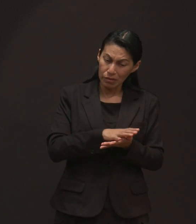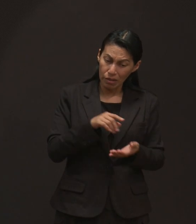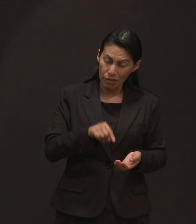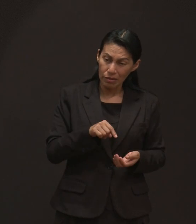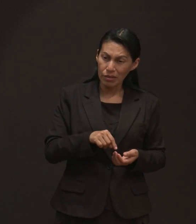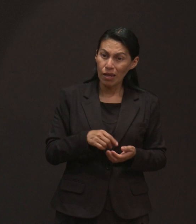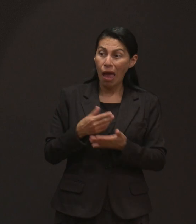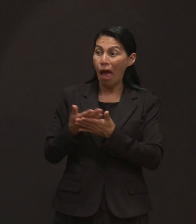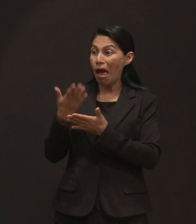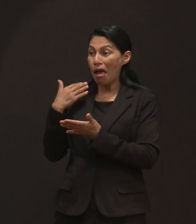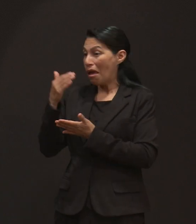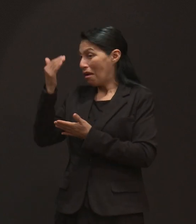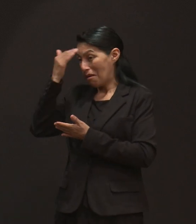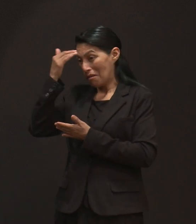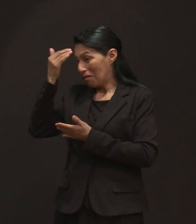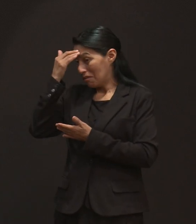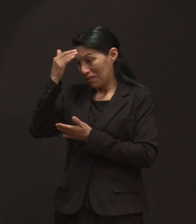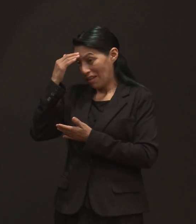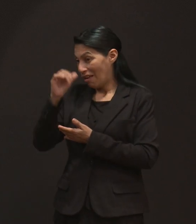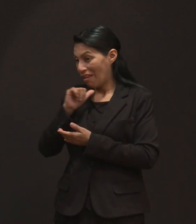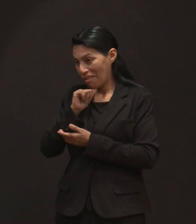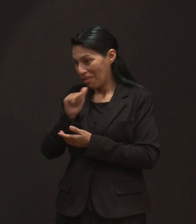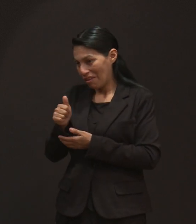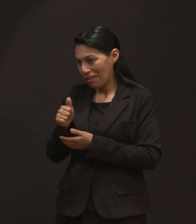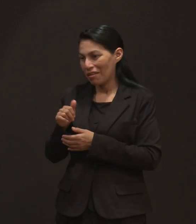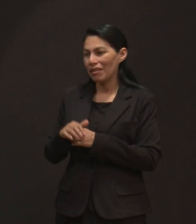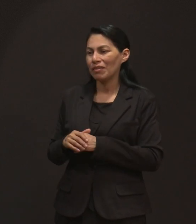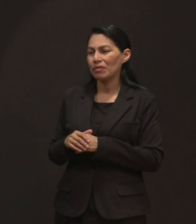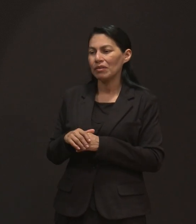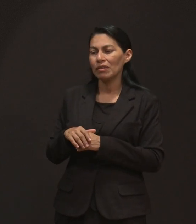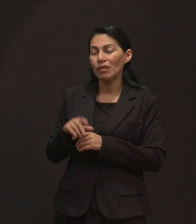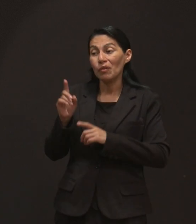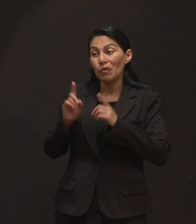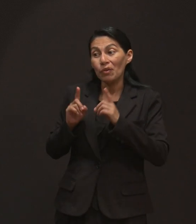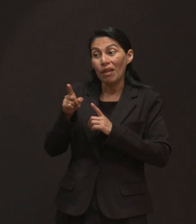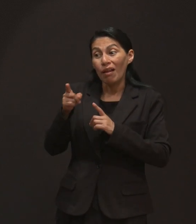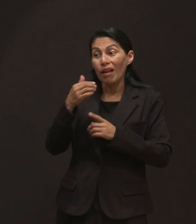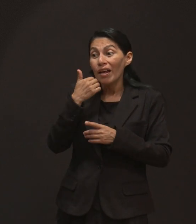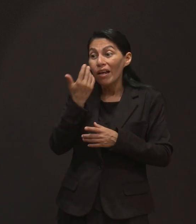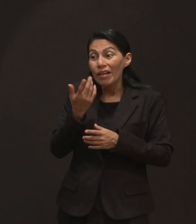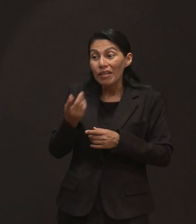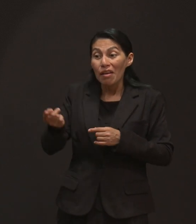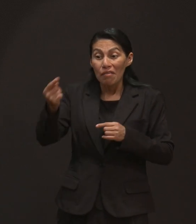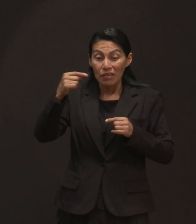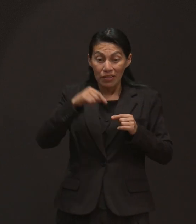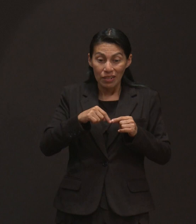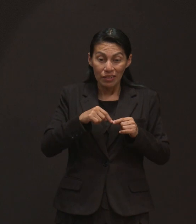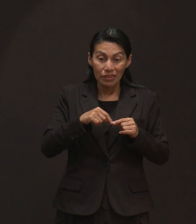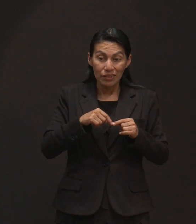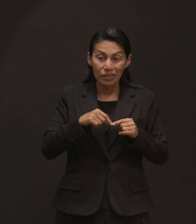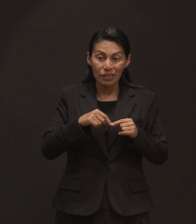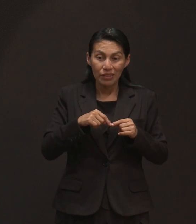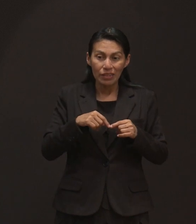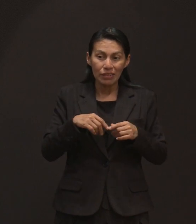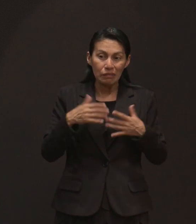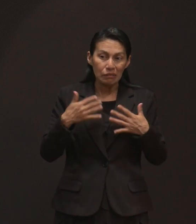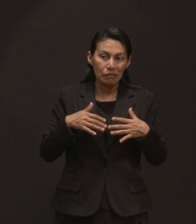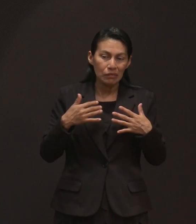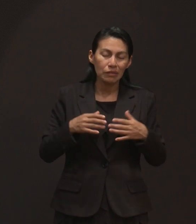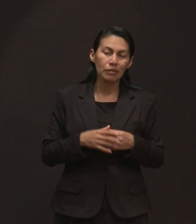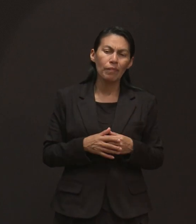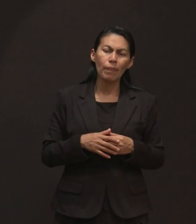nos conocía, era otro de los puntos que nos inquietaba si iba a poder asistir a dar la